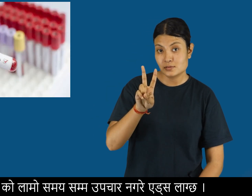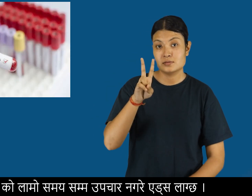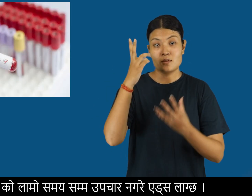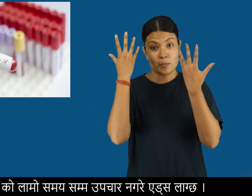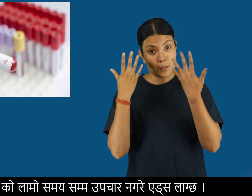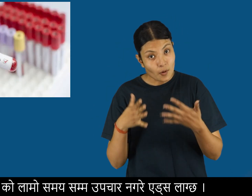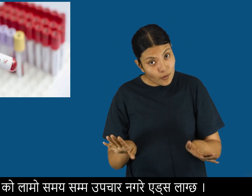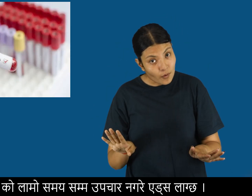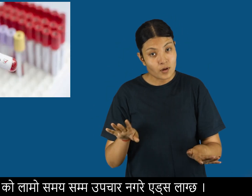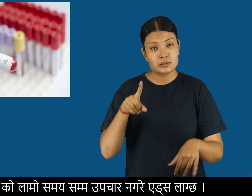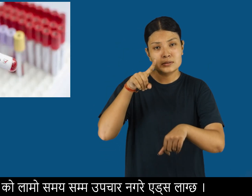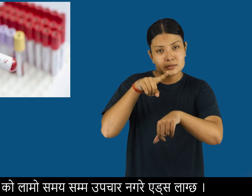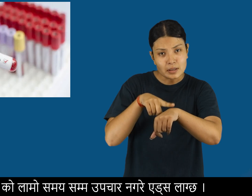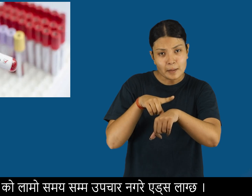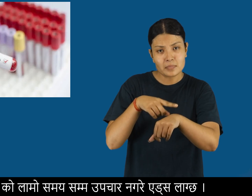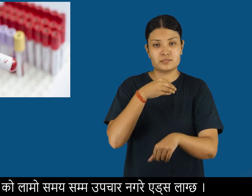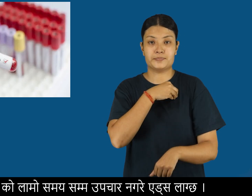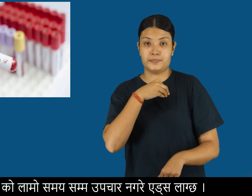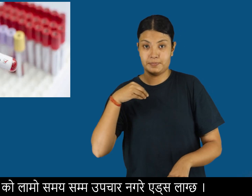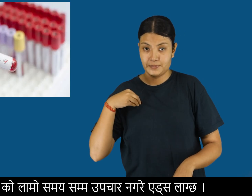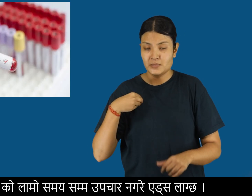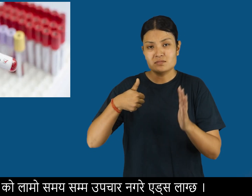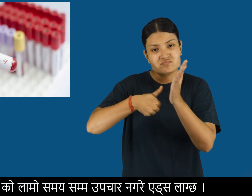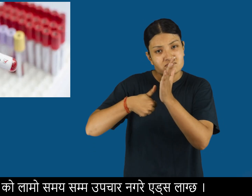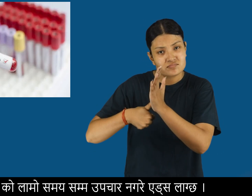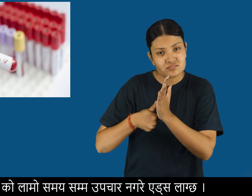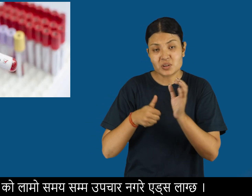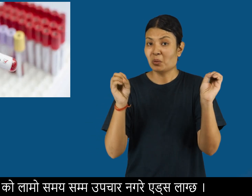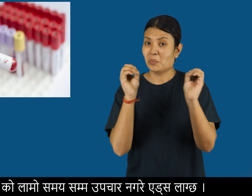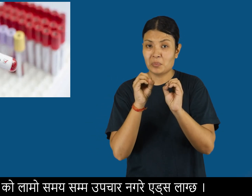HIV को लामो समयसम्म उपचार नगरे एड्स लाग्छ।